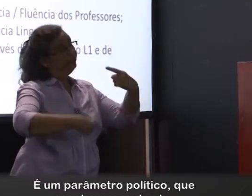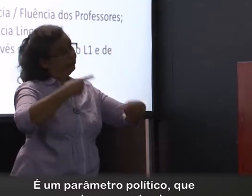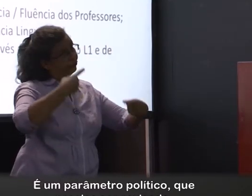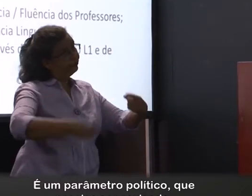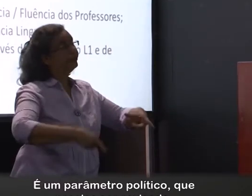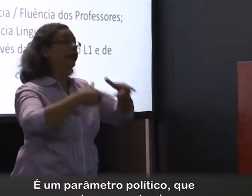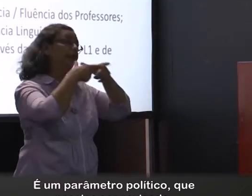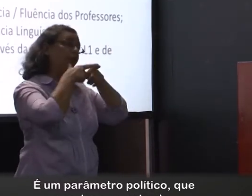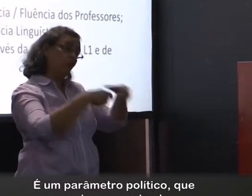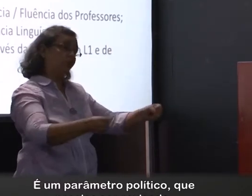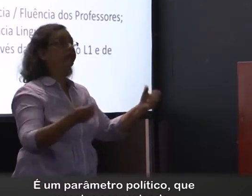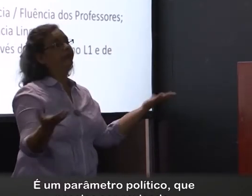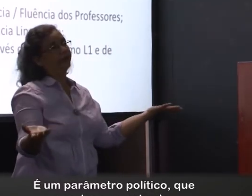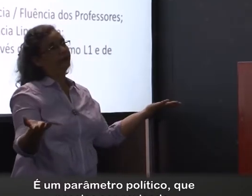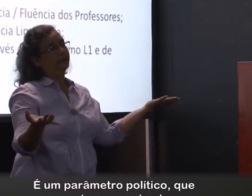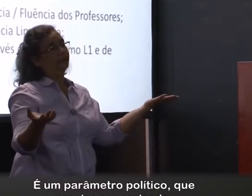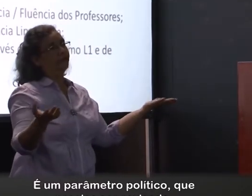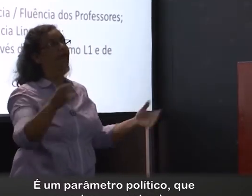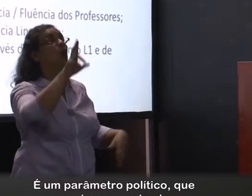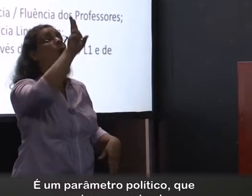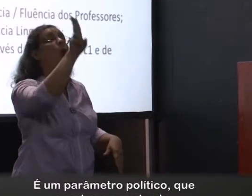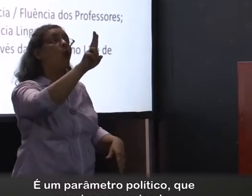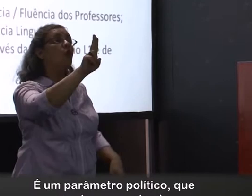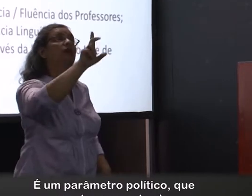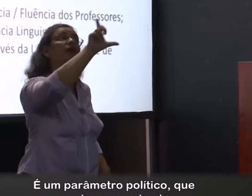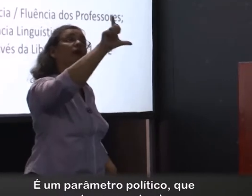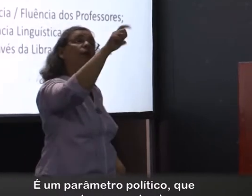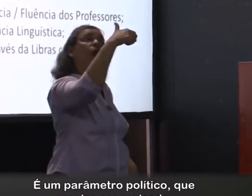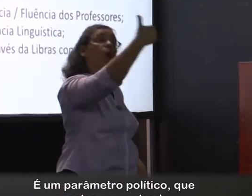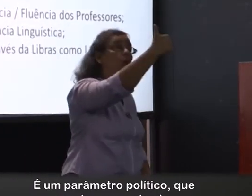um parâmetro político que precisa ser revisado.